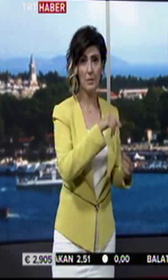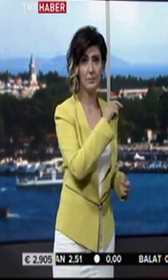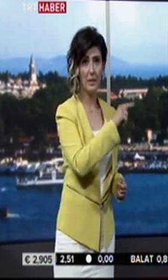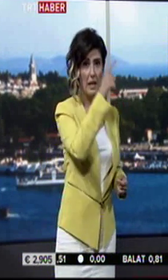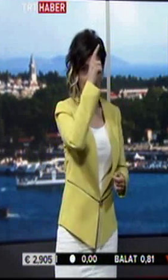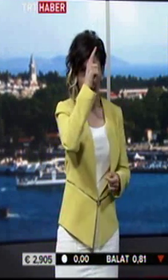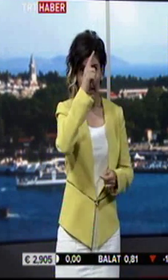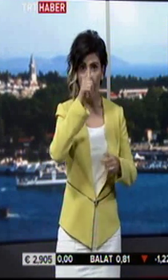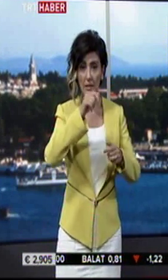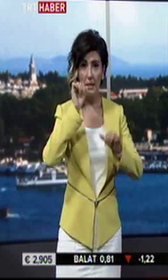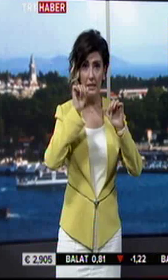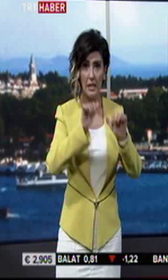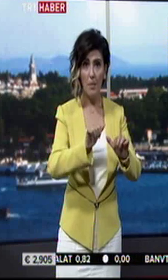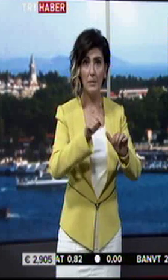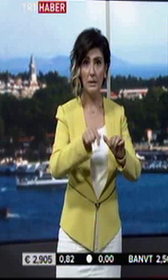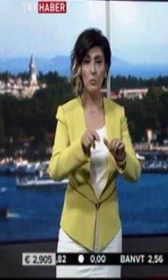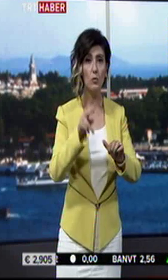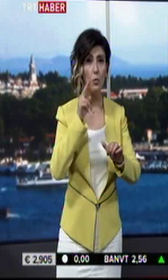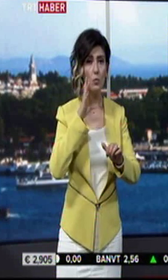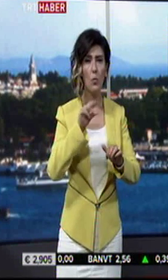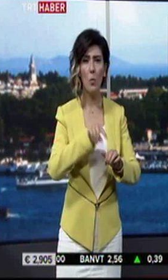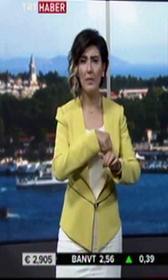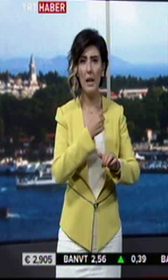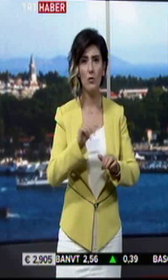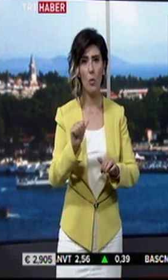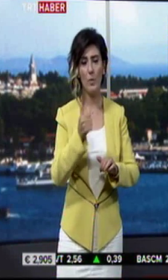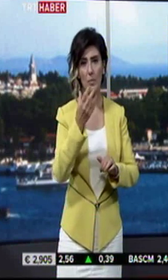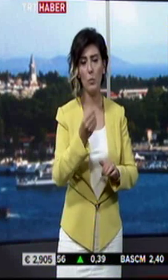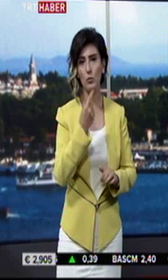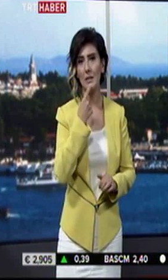"İran'a uygulanacak yaptırımların sonuçları son derece önemli olacaktır." dedi.